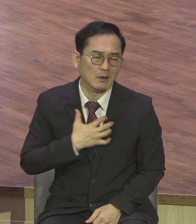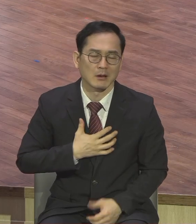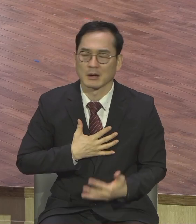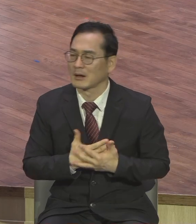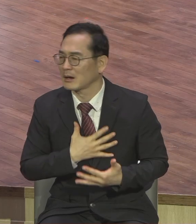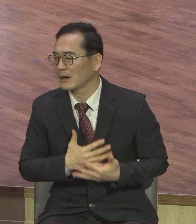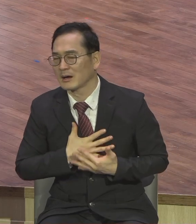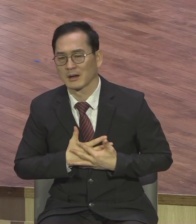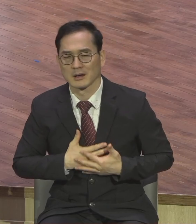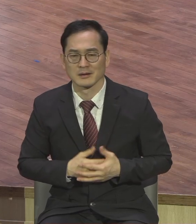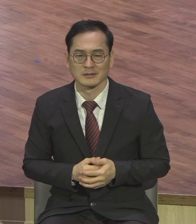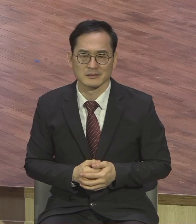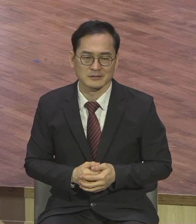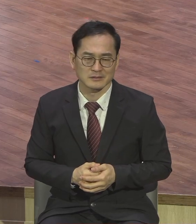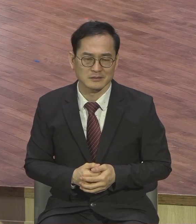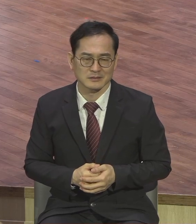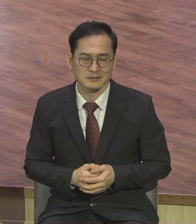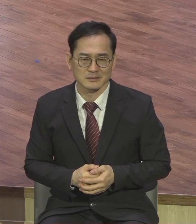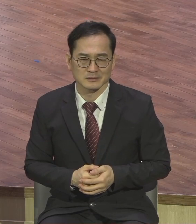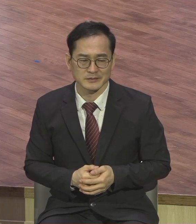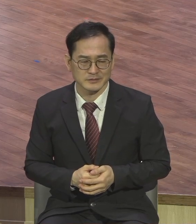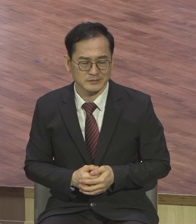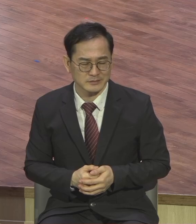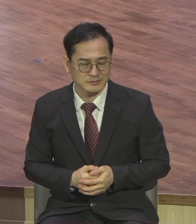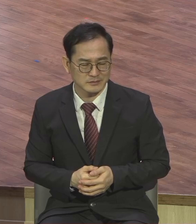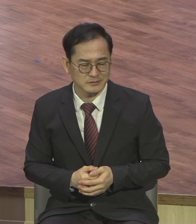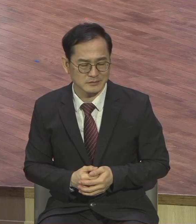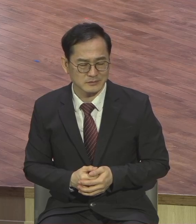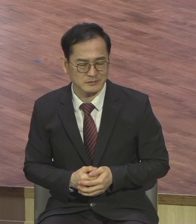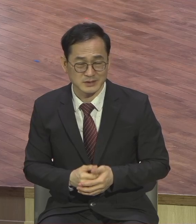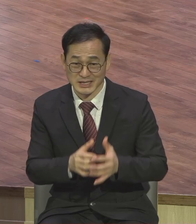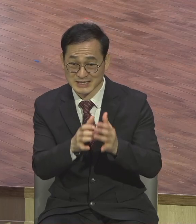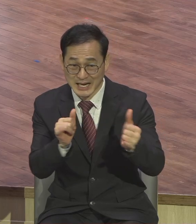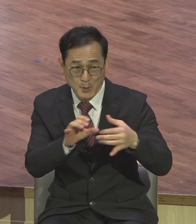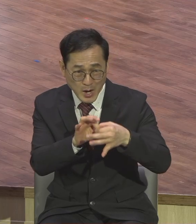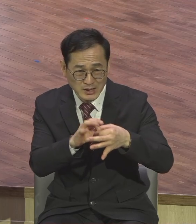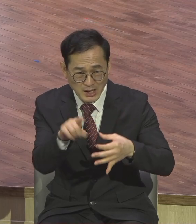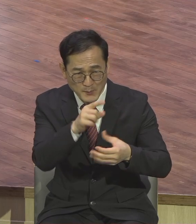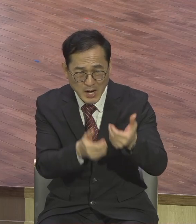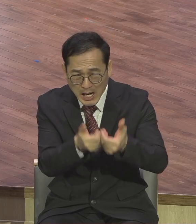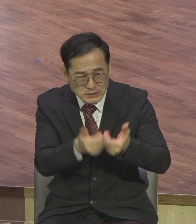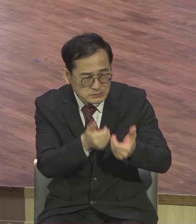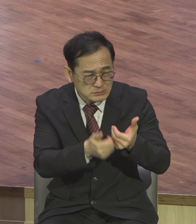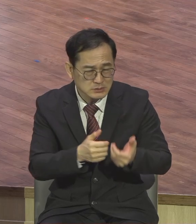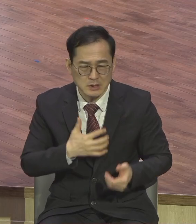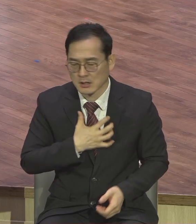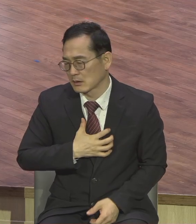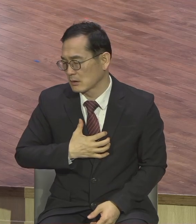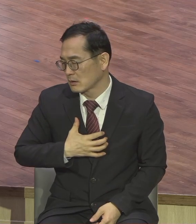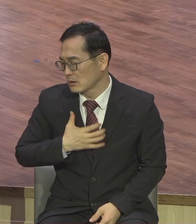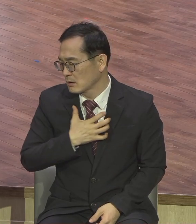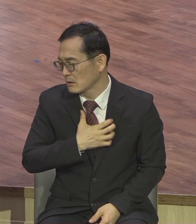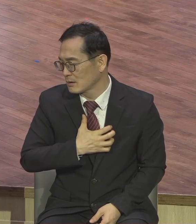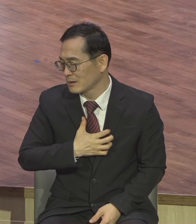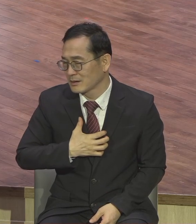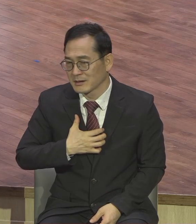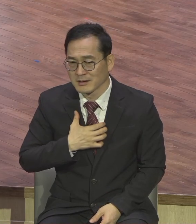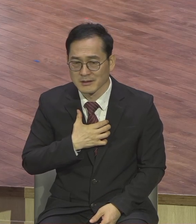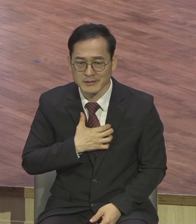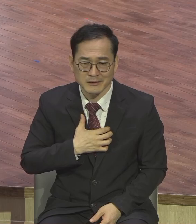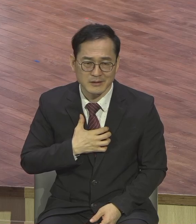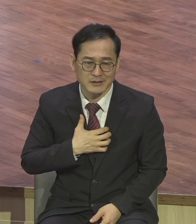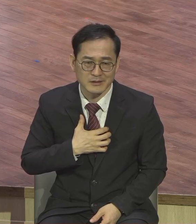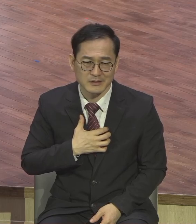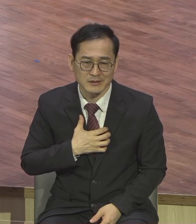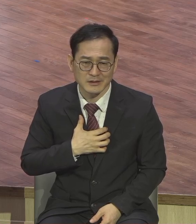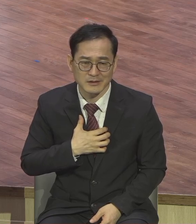낙심, 뭐 각종 인간관계의 멍에를 꽉 쥐고 살아요. 세상 말로 막